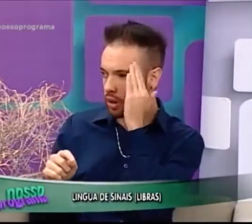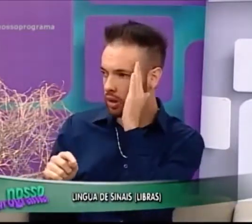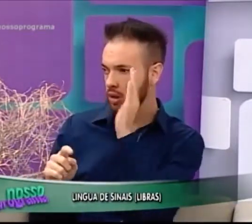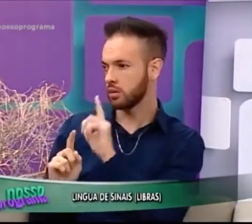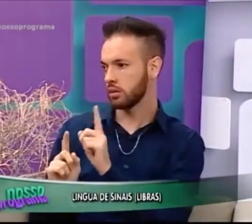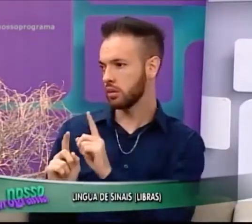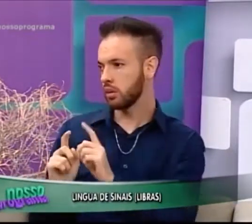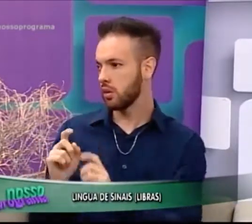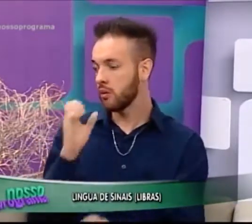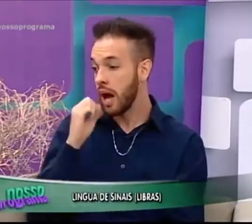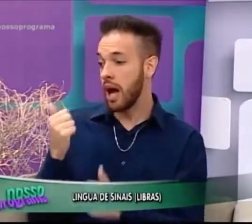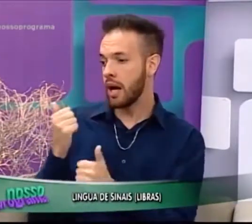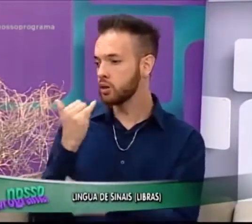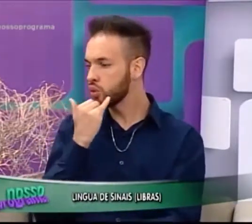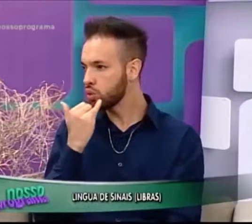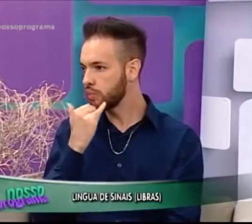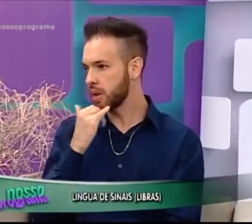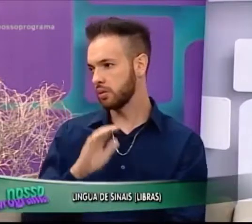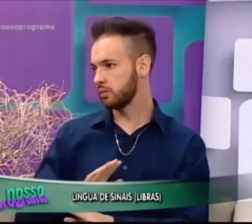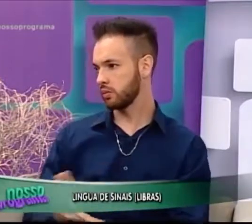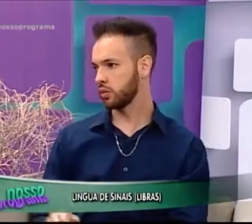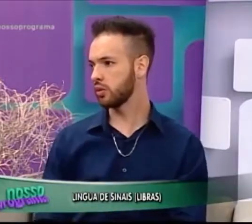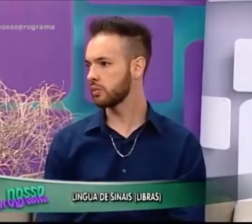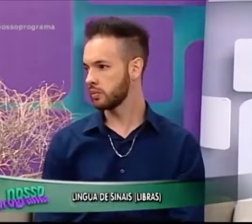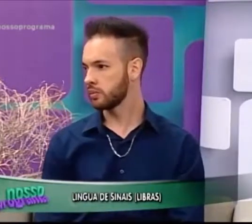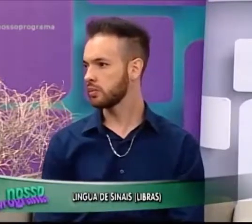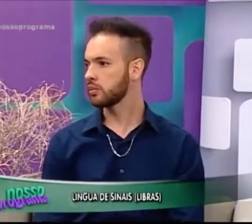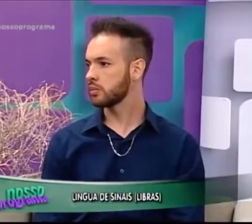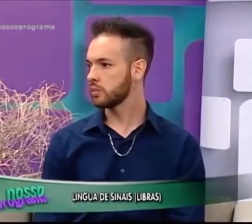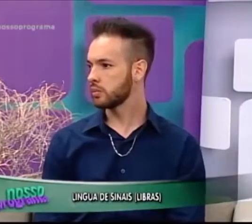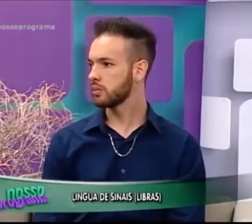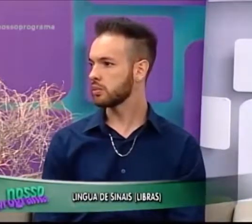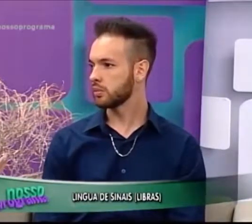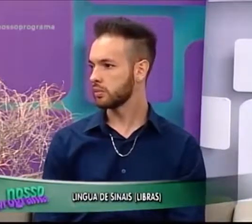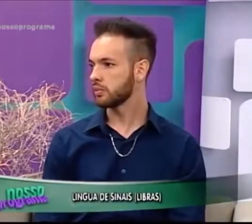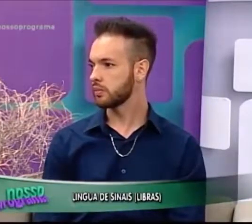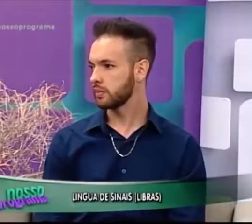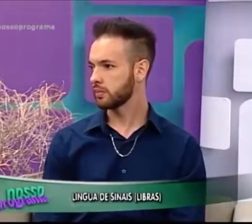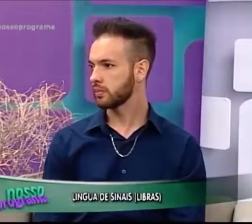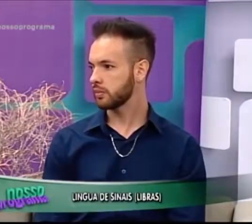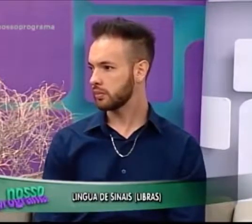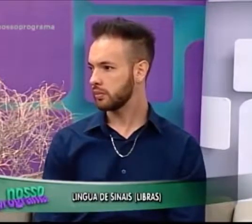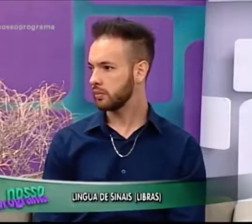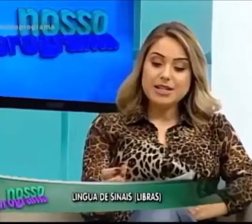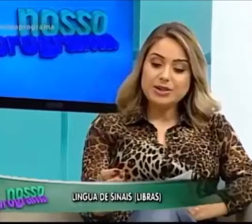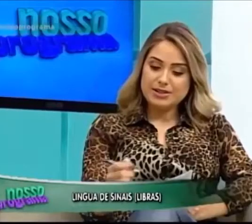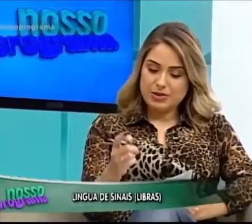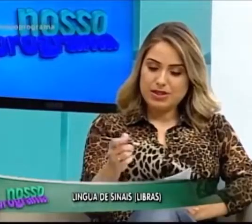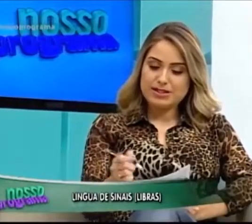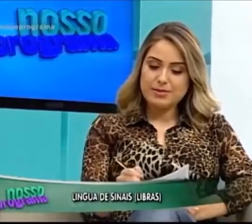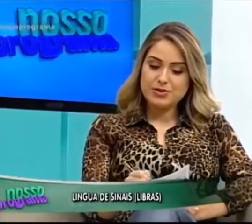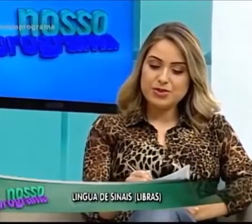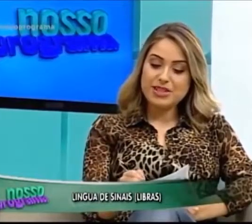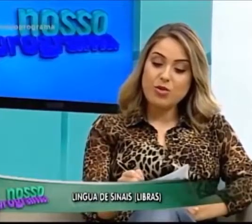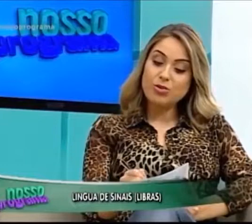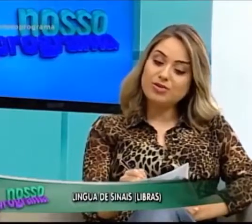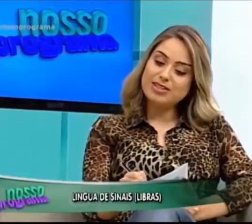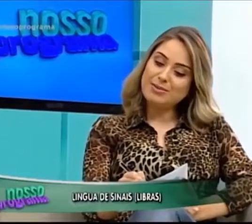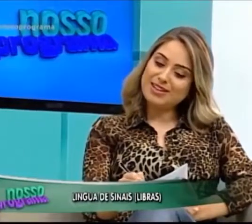ele entende. Eu entendo mais ou menos. Aí eu falo, opa, desculpa, não estou entendendo. Mari, eu queria saber de você como que você